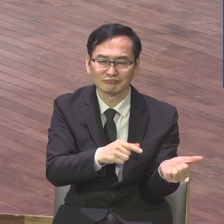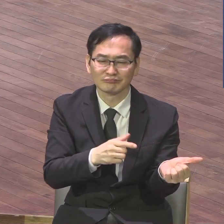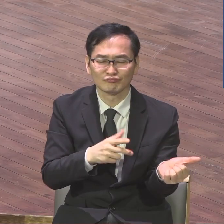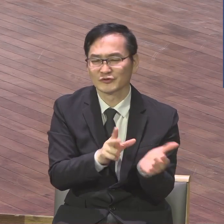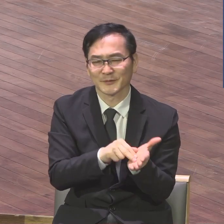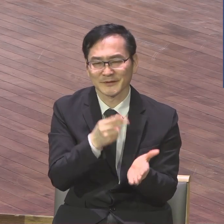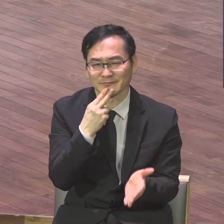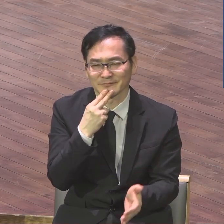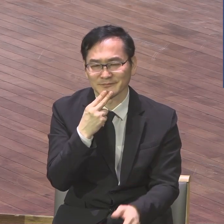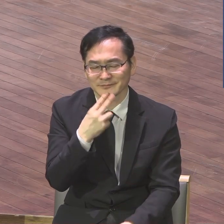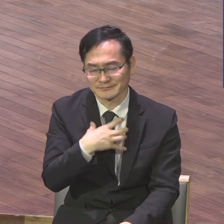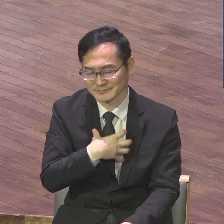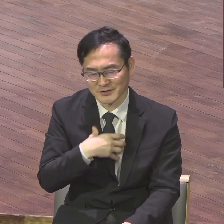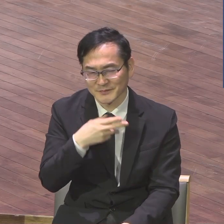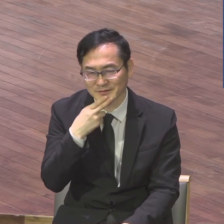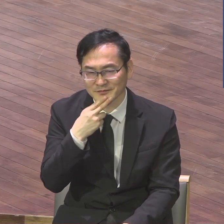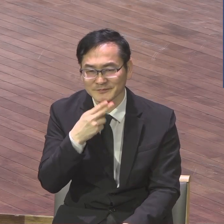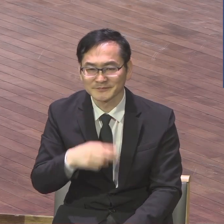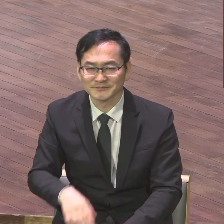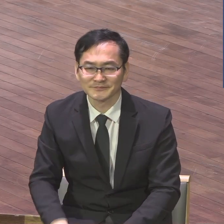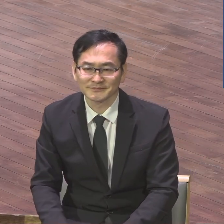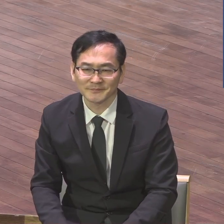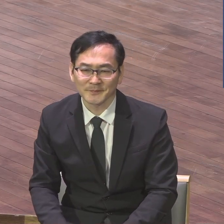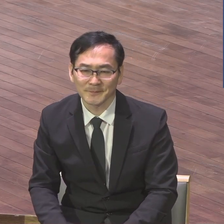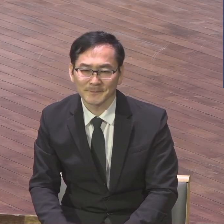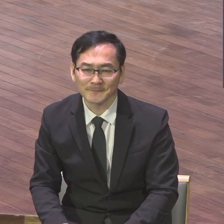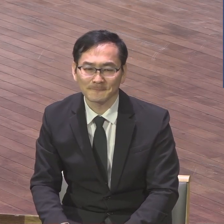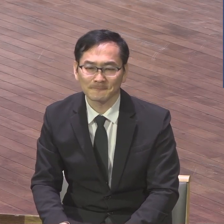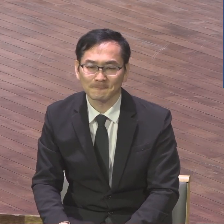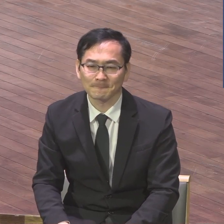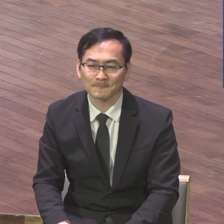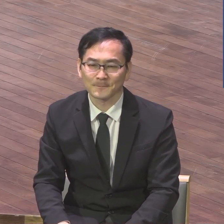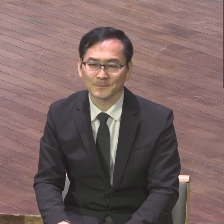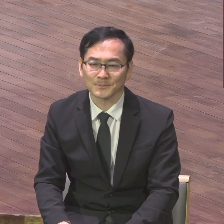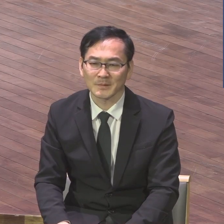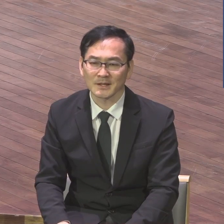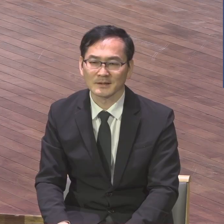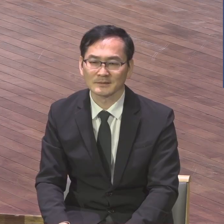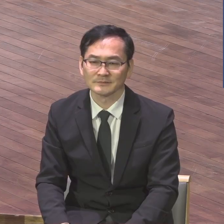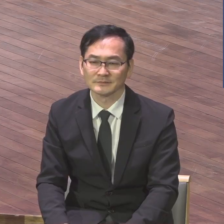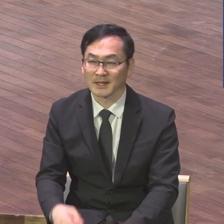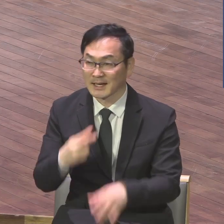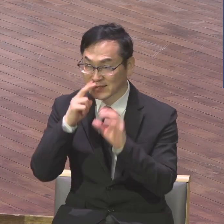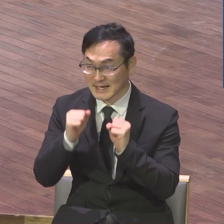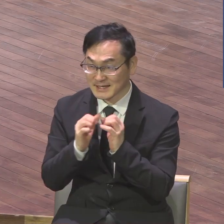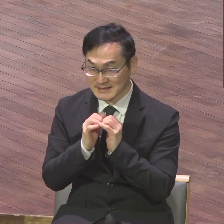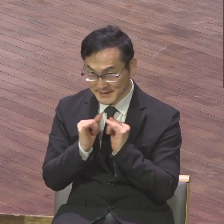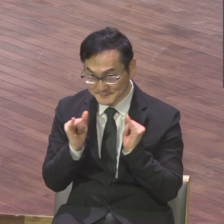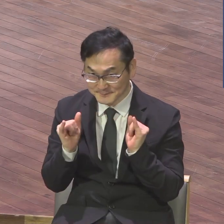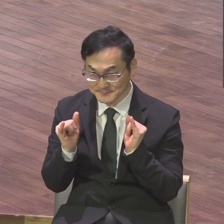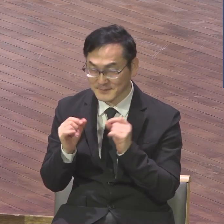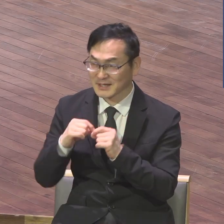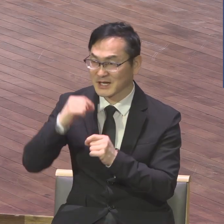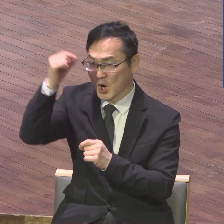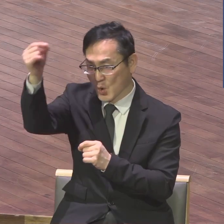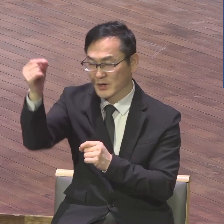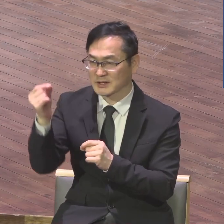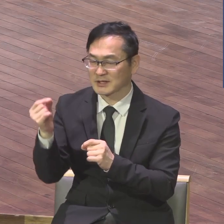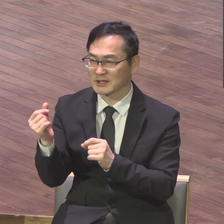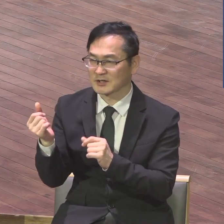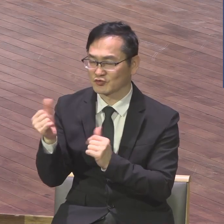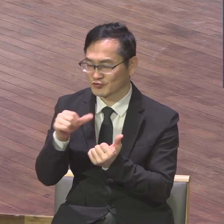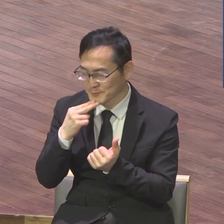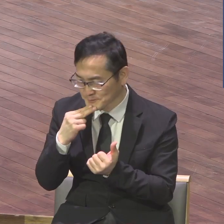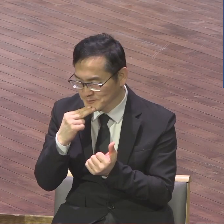생명의 부활이 있기 때문에, 부활 소망이 있기 때문에 살아서 믿는 자는 영원히 살